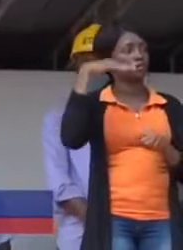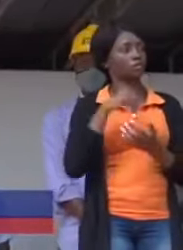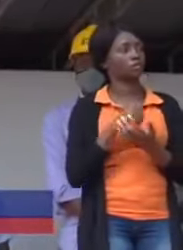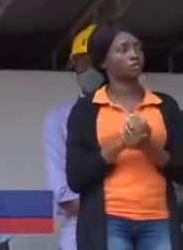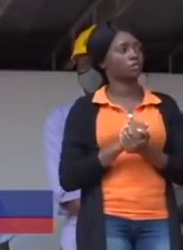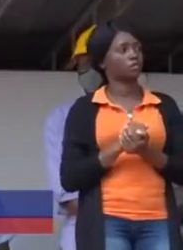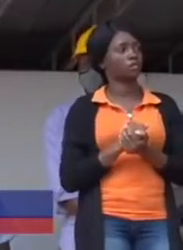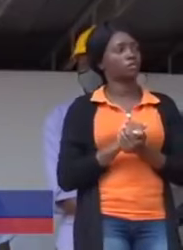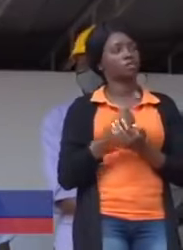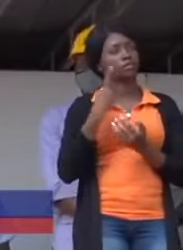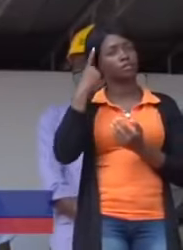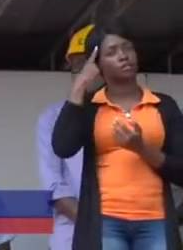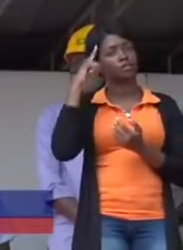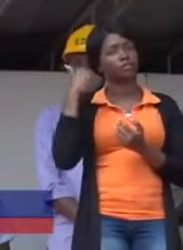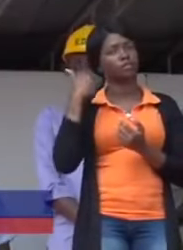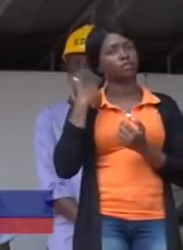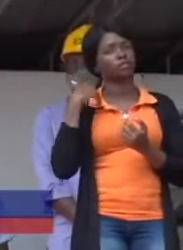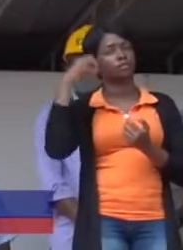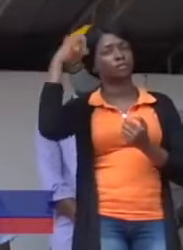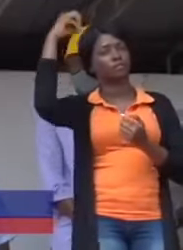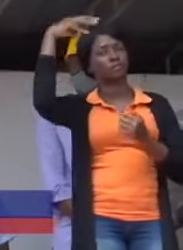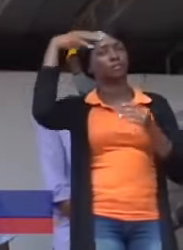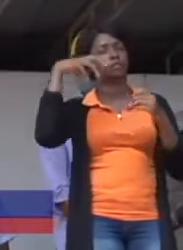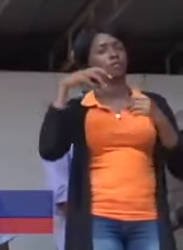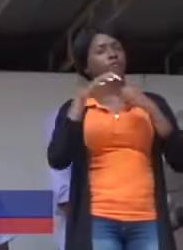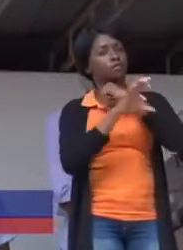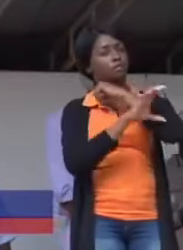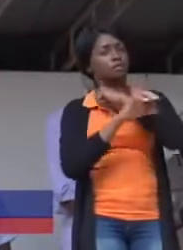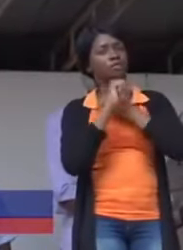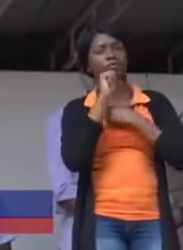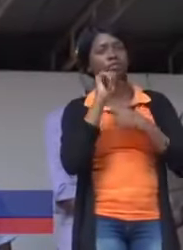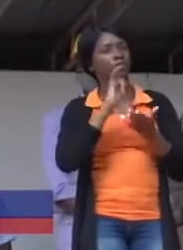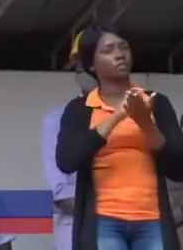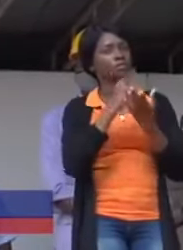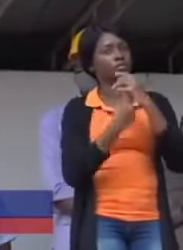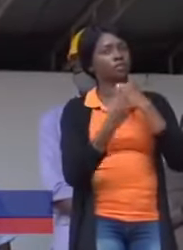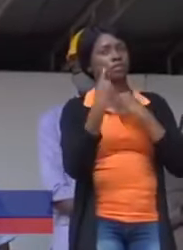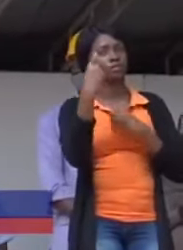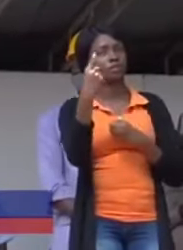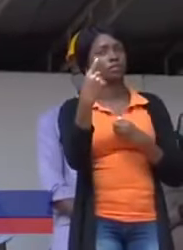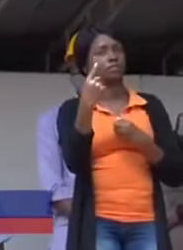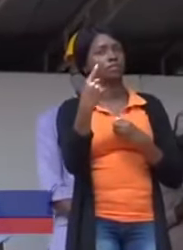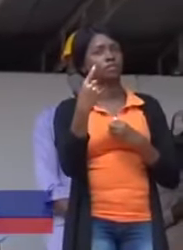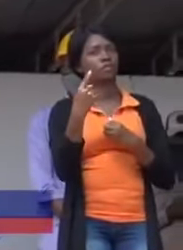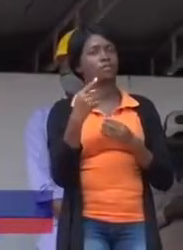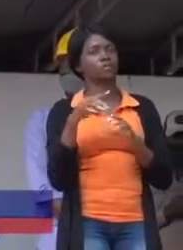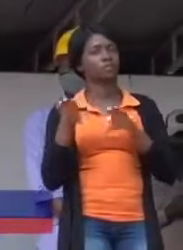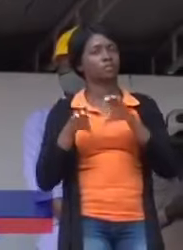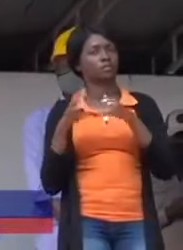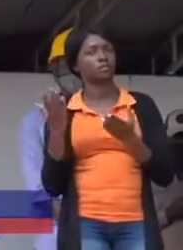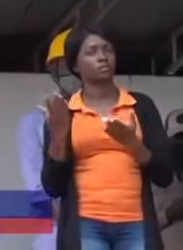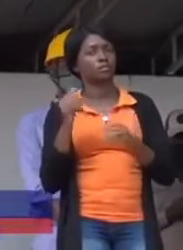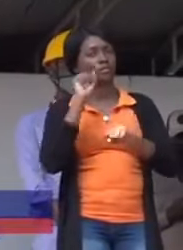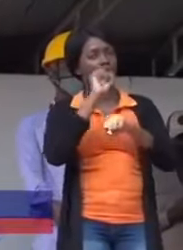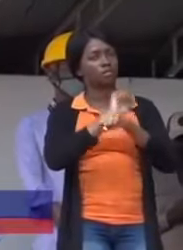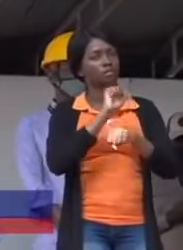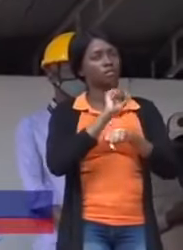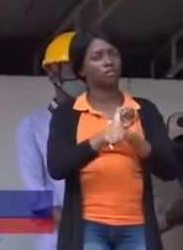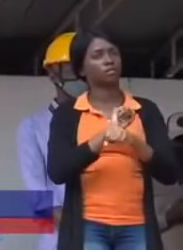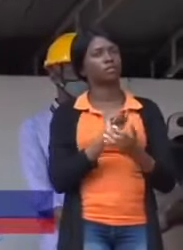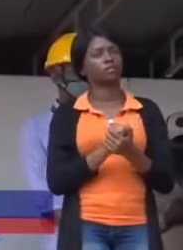Pour électrifier au Cap là, c'est pas ça seulement. C'est pas ça seulement comme on a fait. N'a